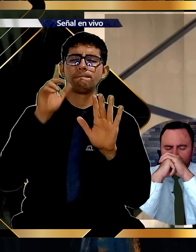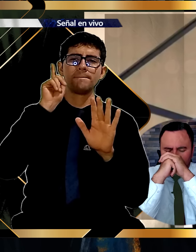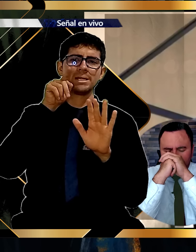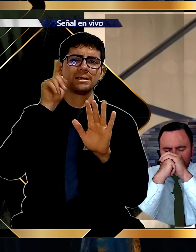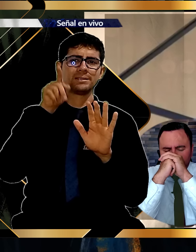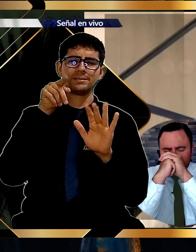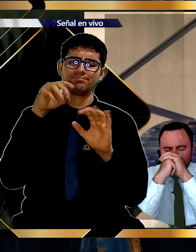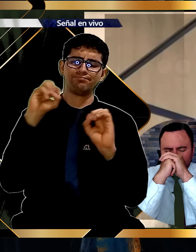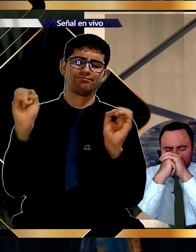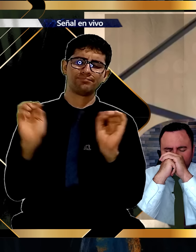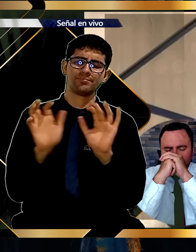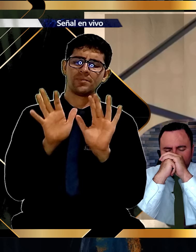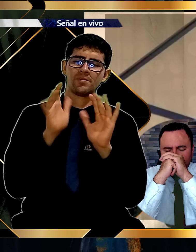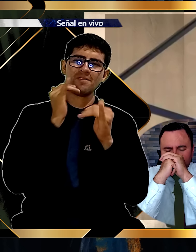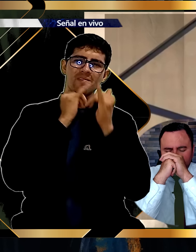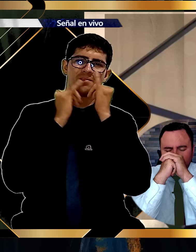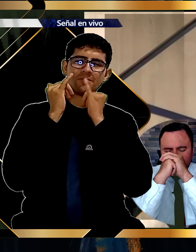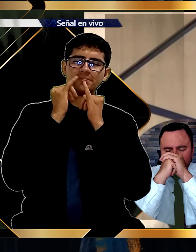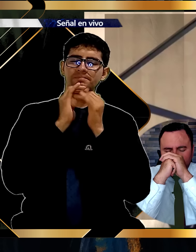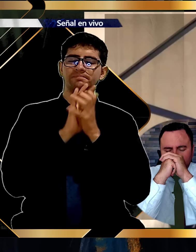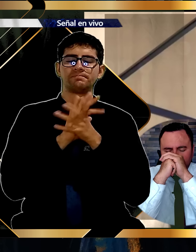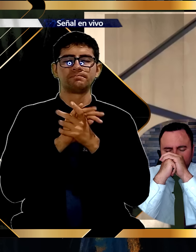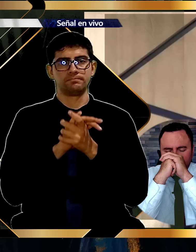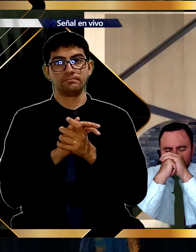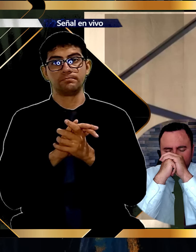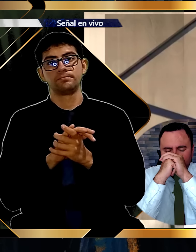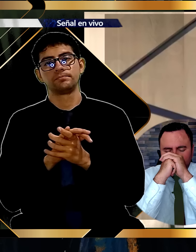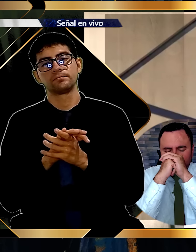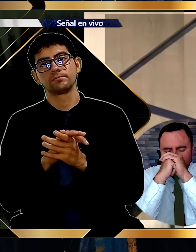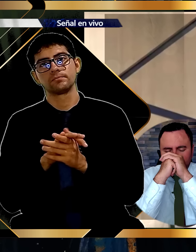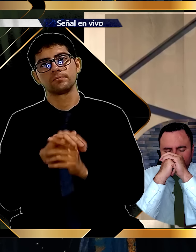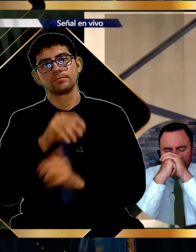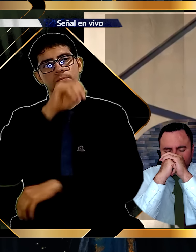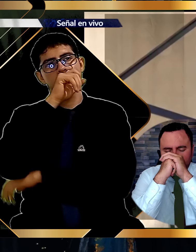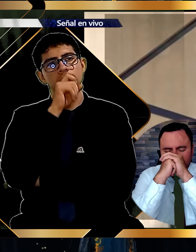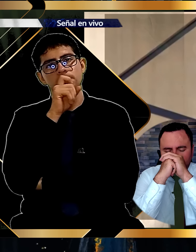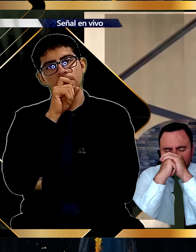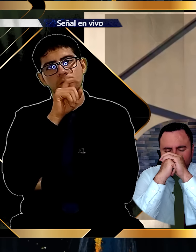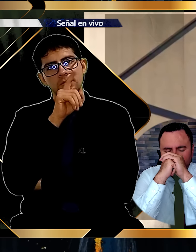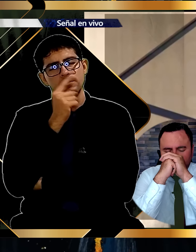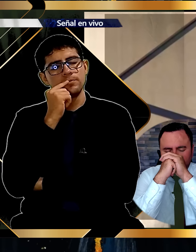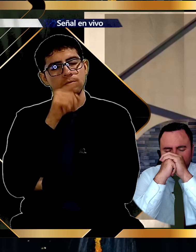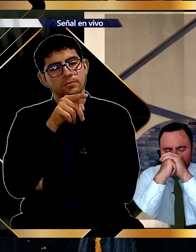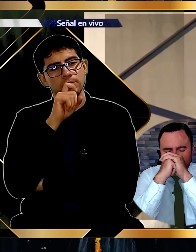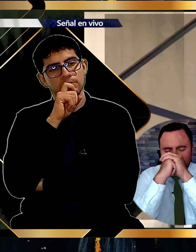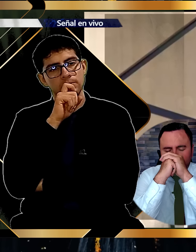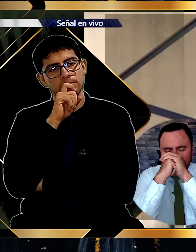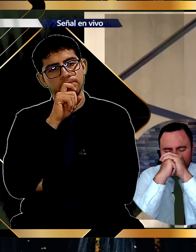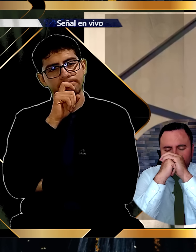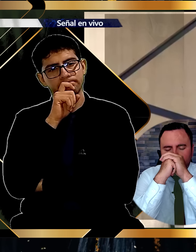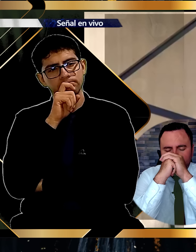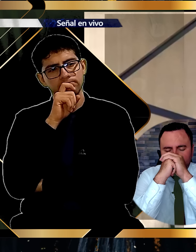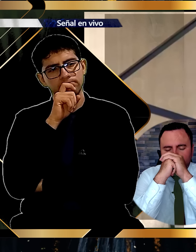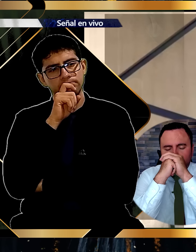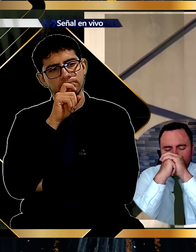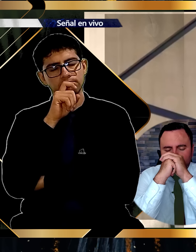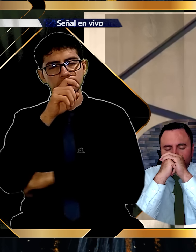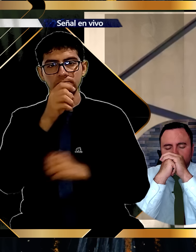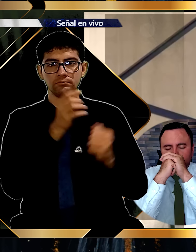Hay un caso que a mí me llama la atención, y es cuando Moisés tiró la vara, ¿verdad? Y se convirtió en